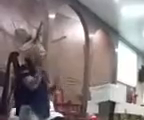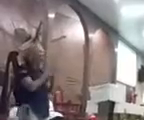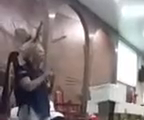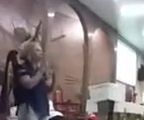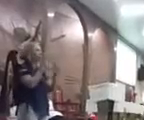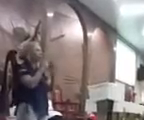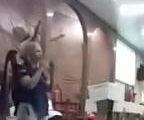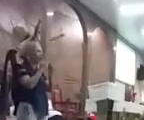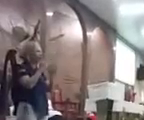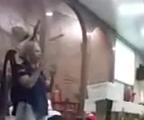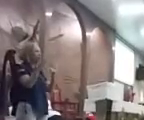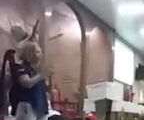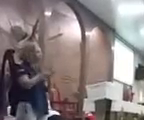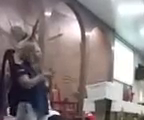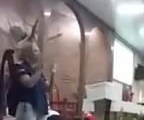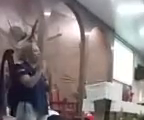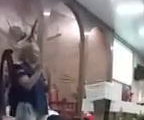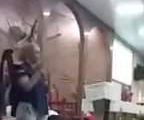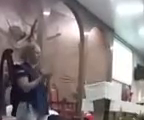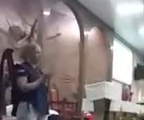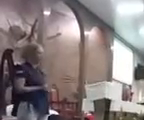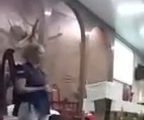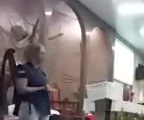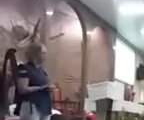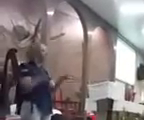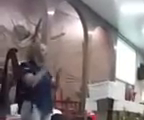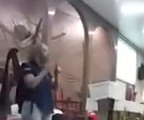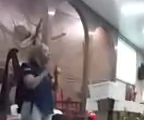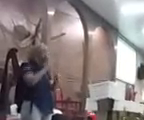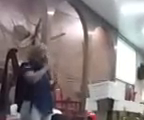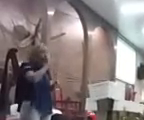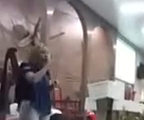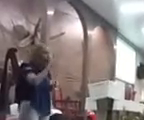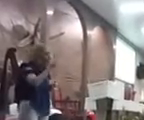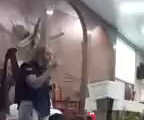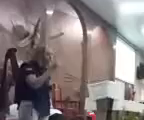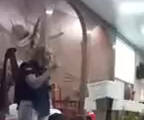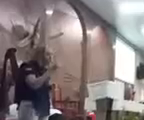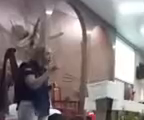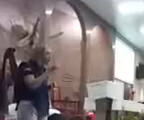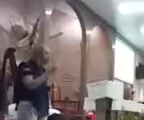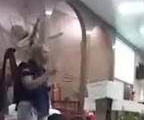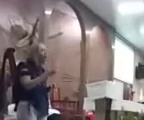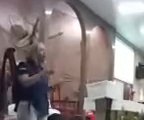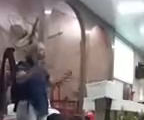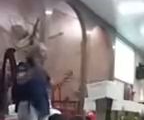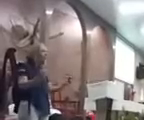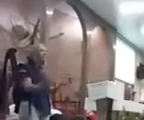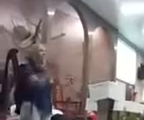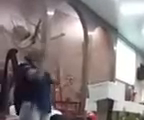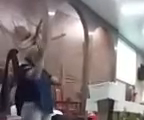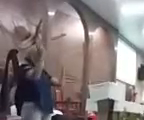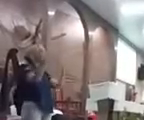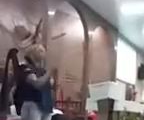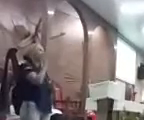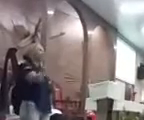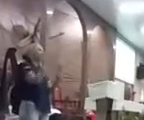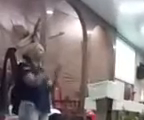todos verdadeiramente querem, realiza-se milagres grandiosos. Não é milagres